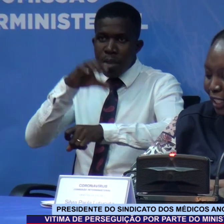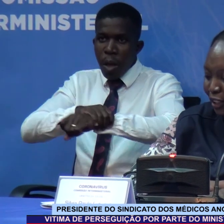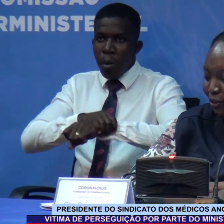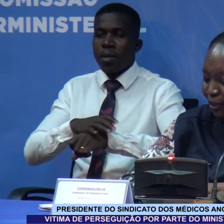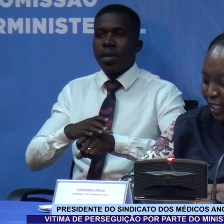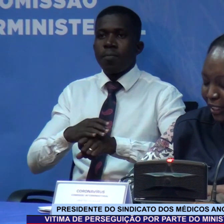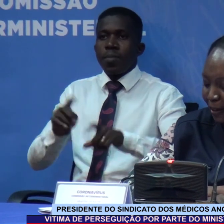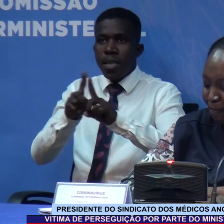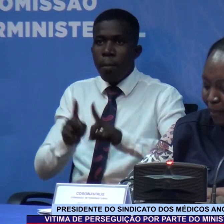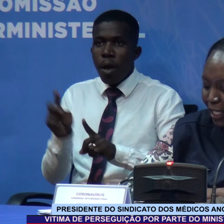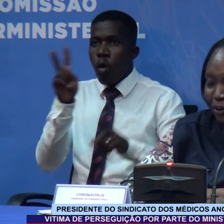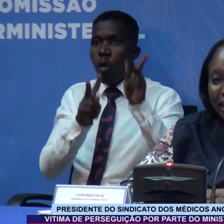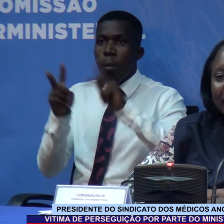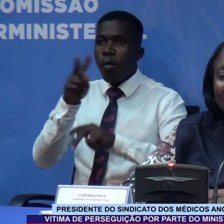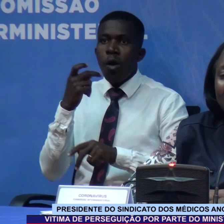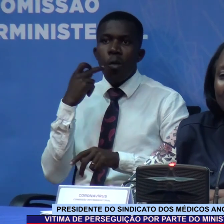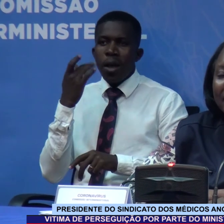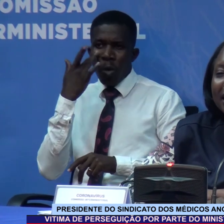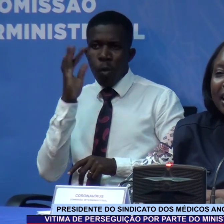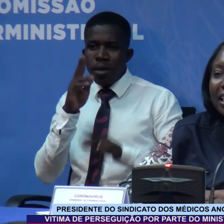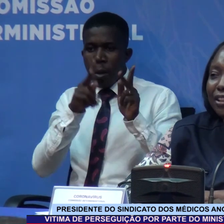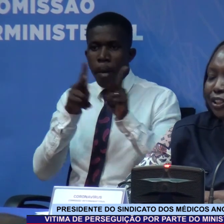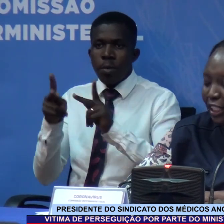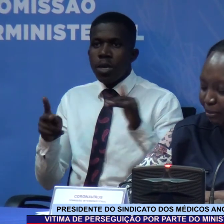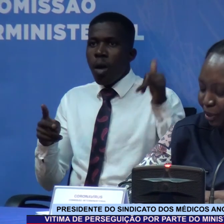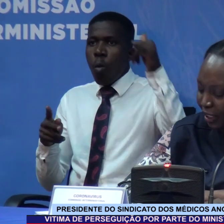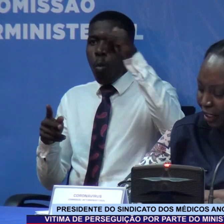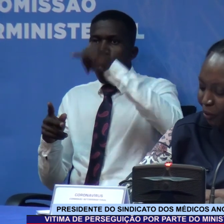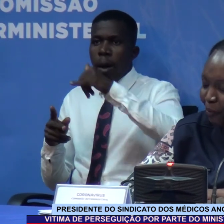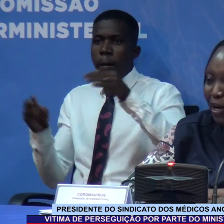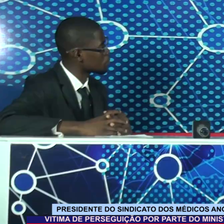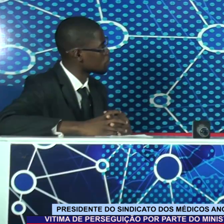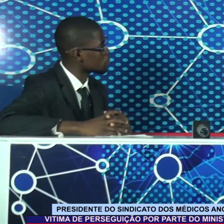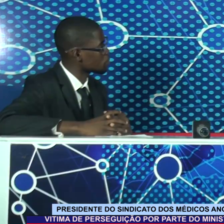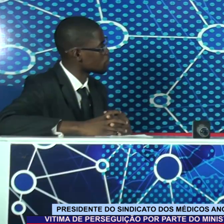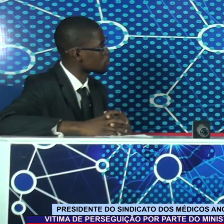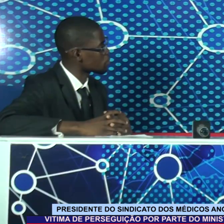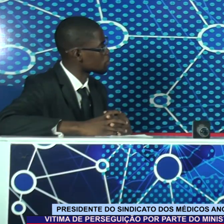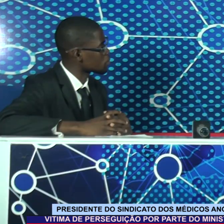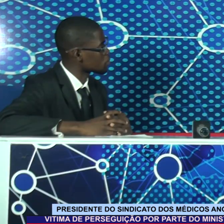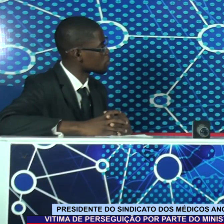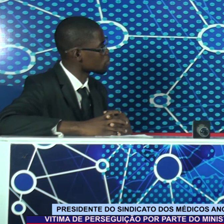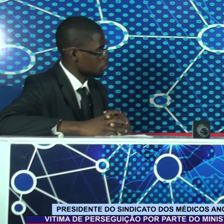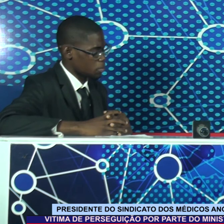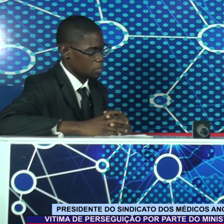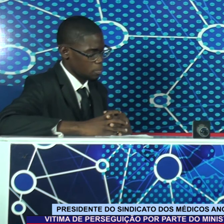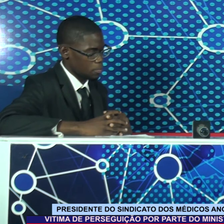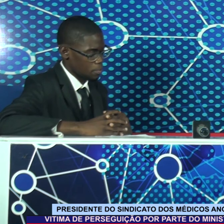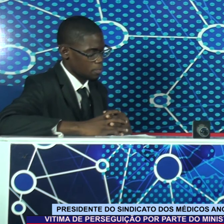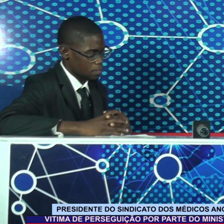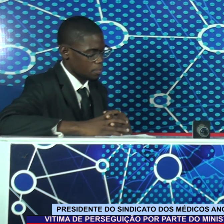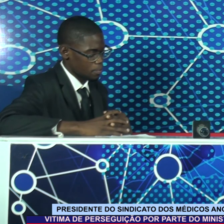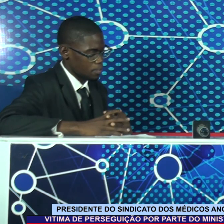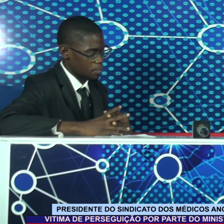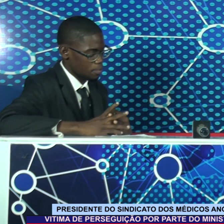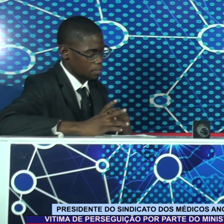não tenha, porque ele, para ter, é preciso ter, de facto, dados aleatórios ou científicos que permitissem